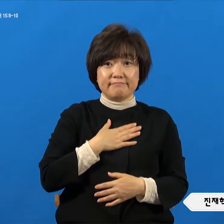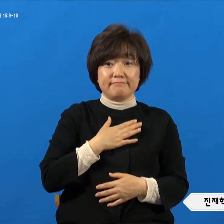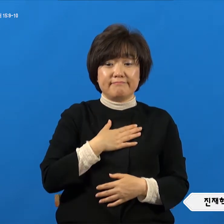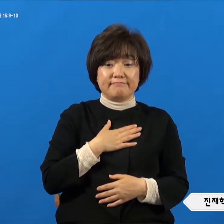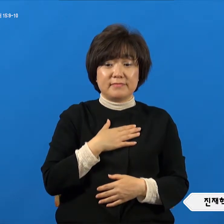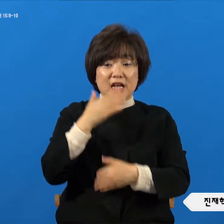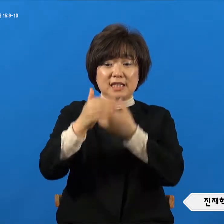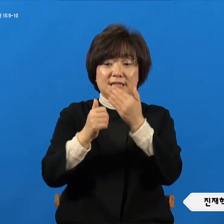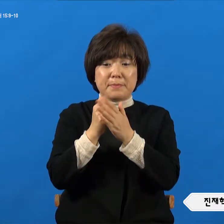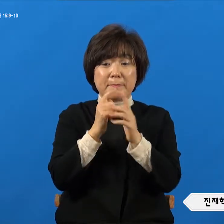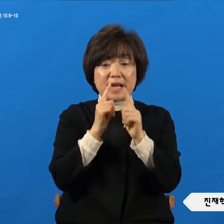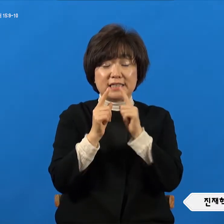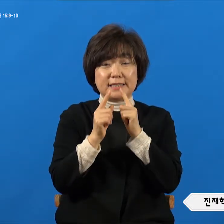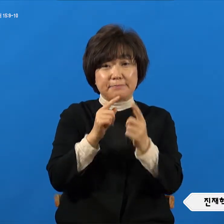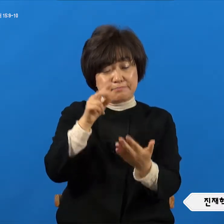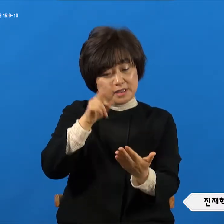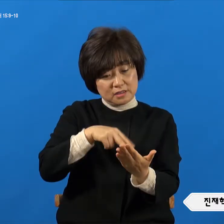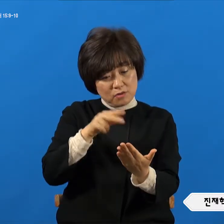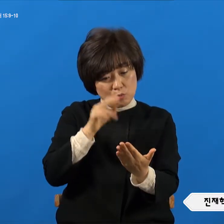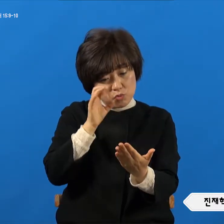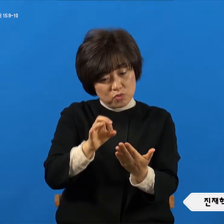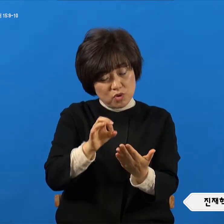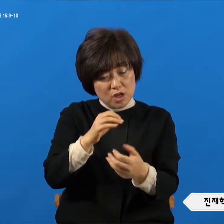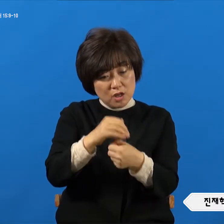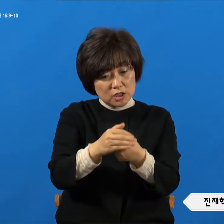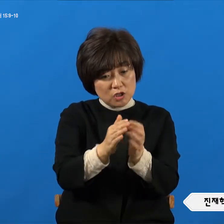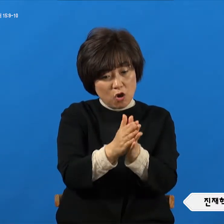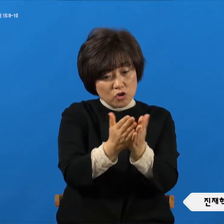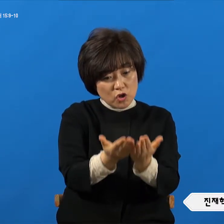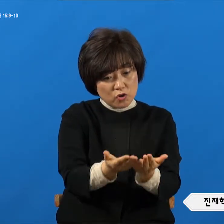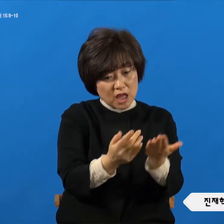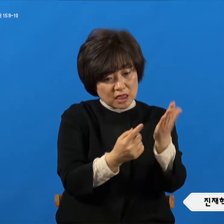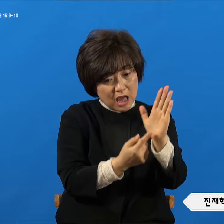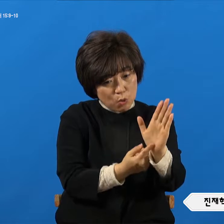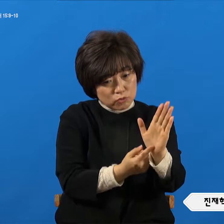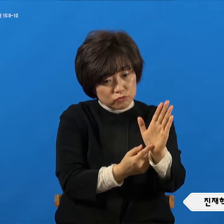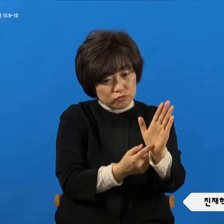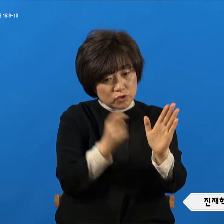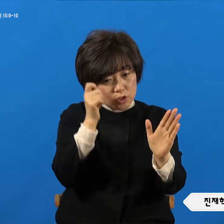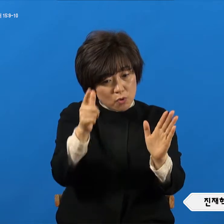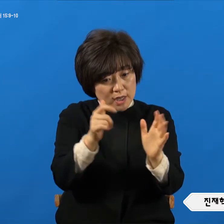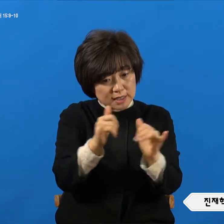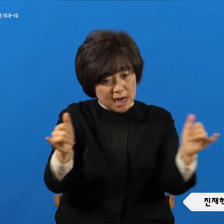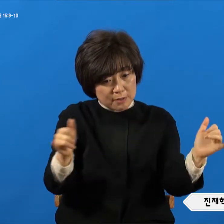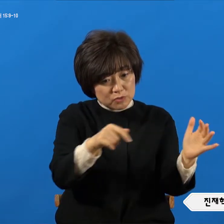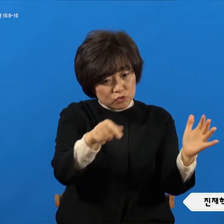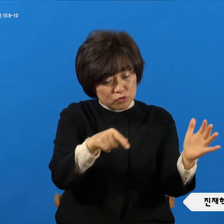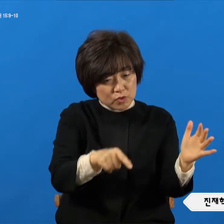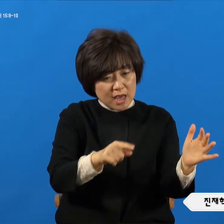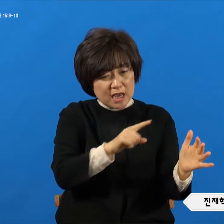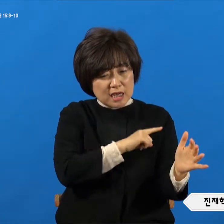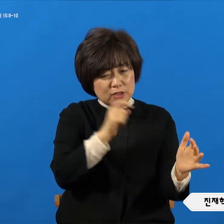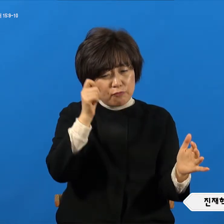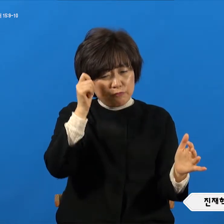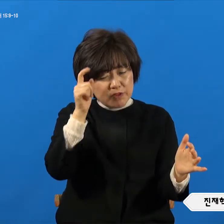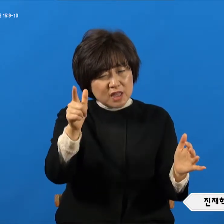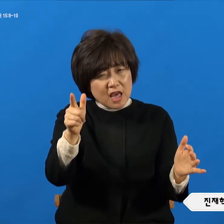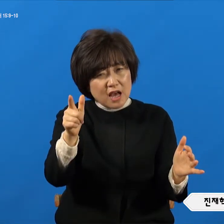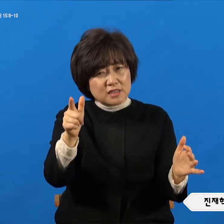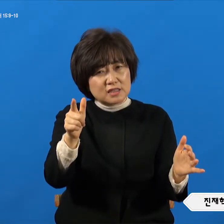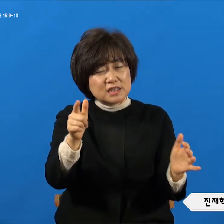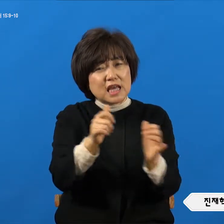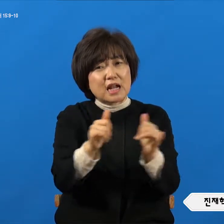오늘 하나님 말씀을 보면서 성경에 나오는 많은 인물들 중에 가장 위대한 인물이